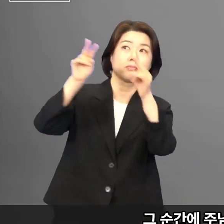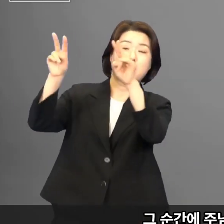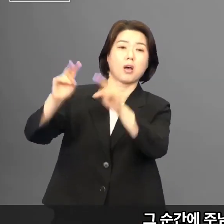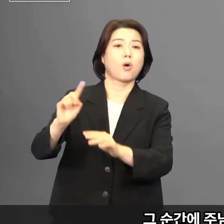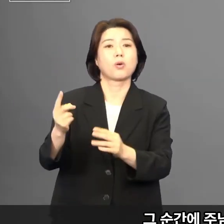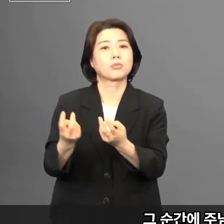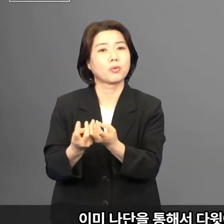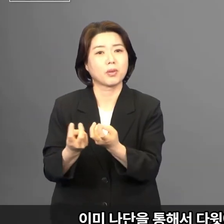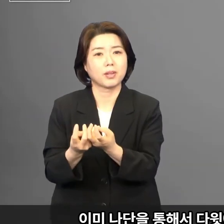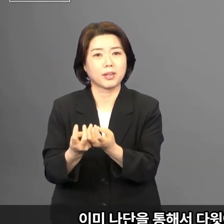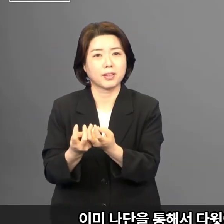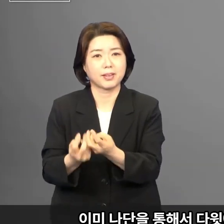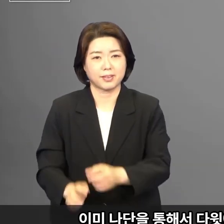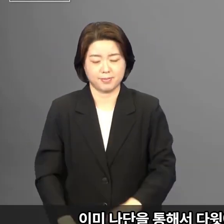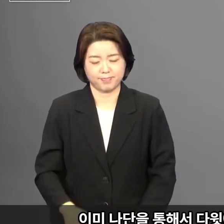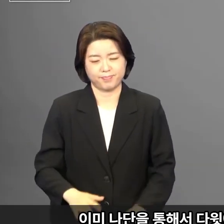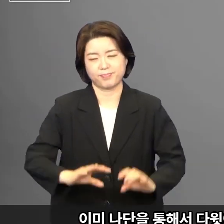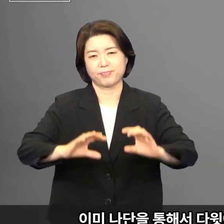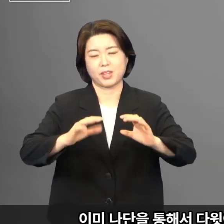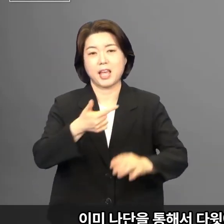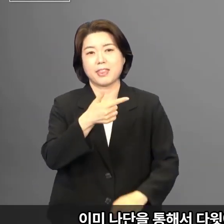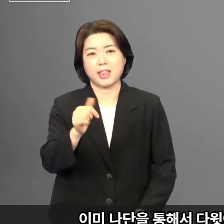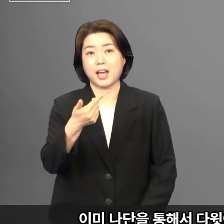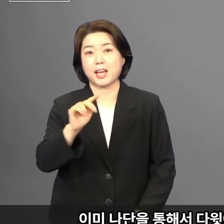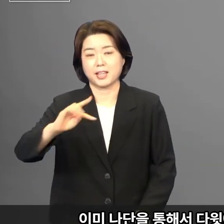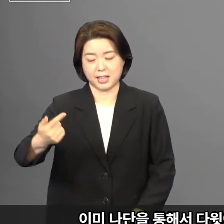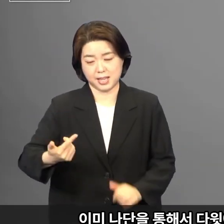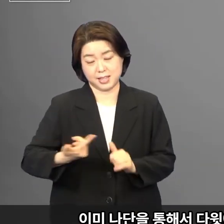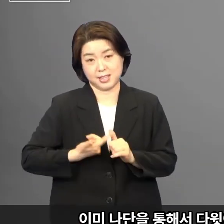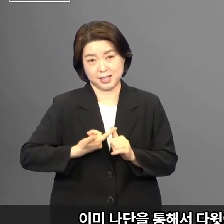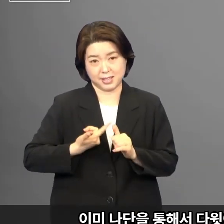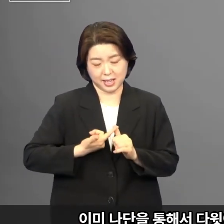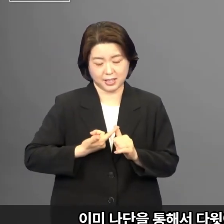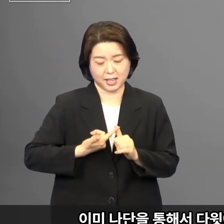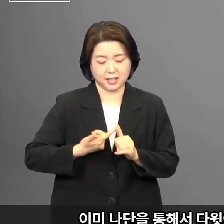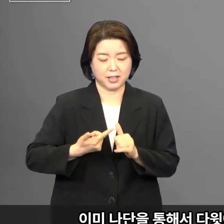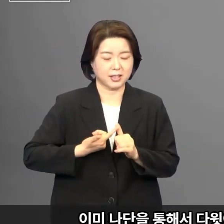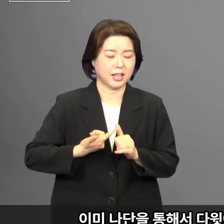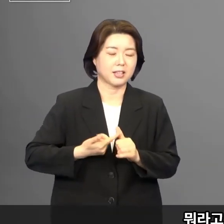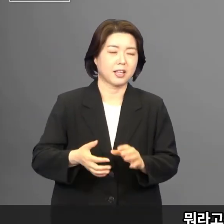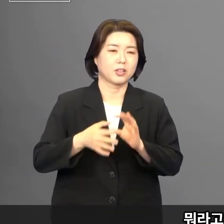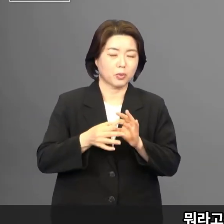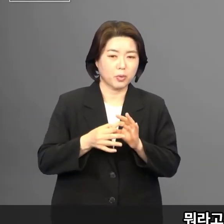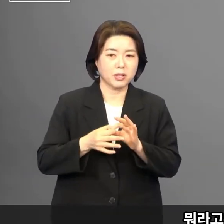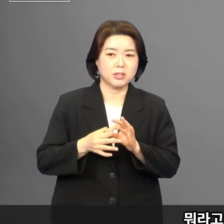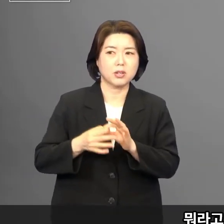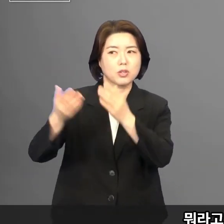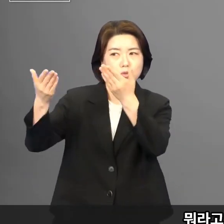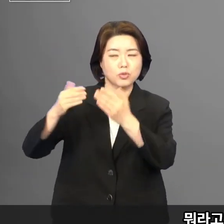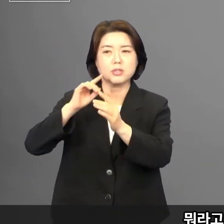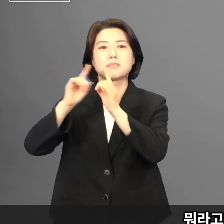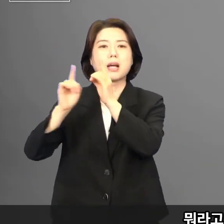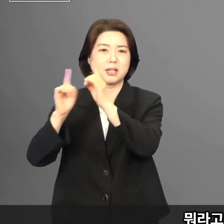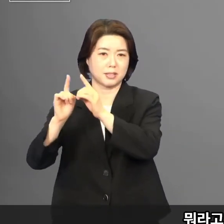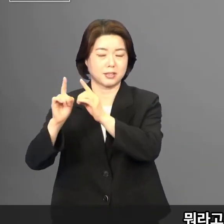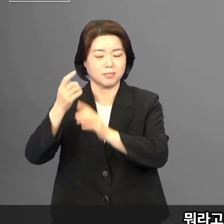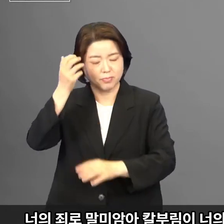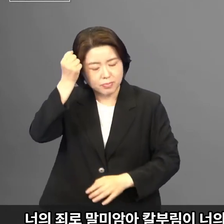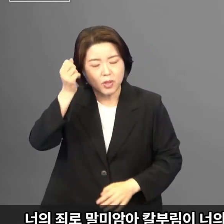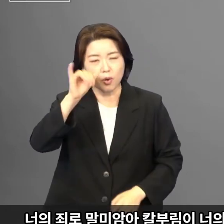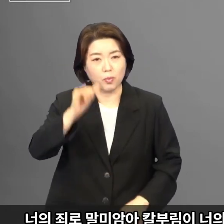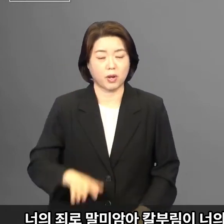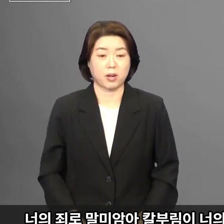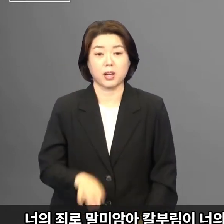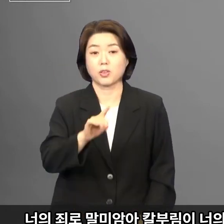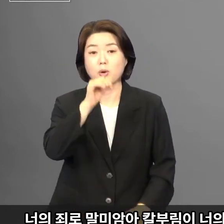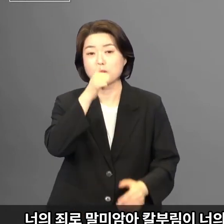있었을까? 이미 나단을 통해서 다윗에게 주신 말씀 때문이었습니다. 뭐라고 하셨습니까? 너의